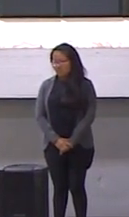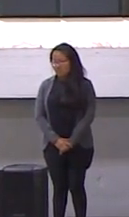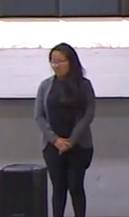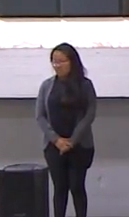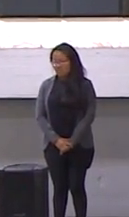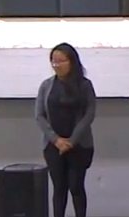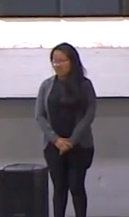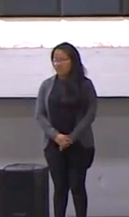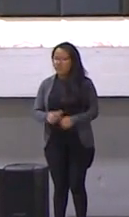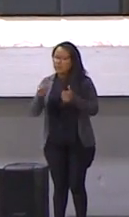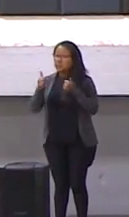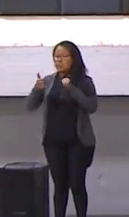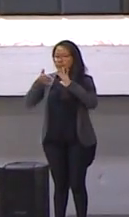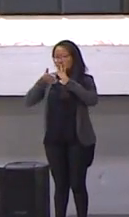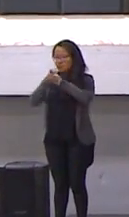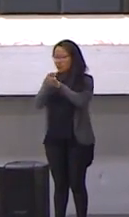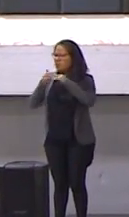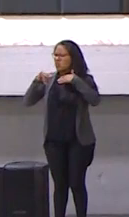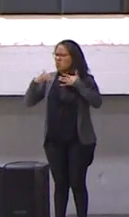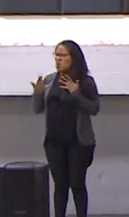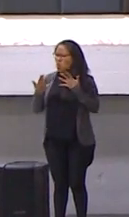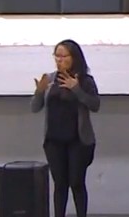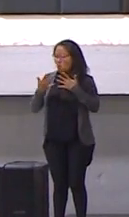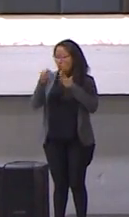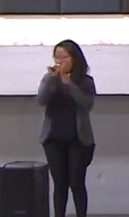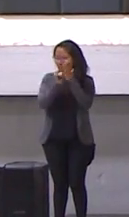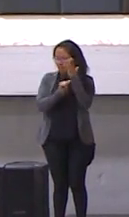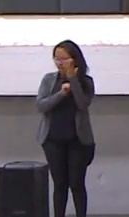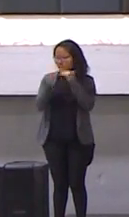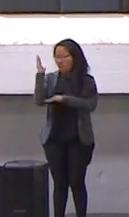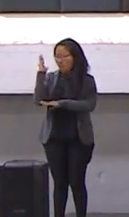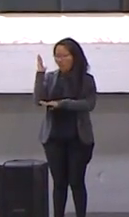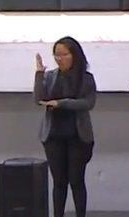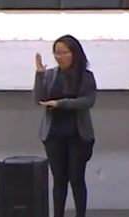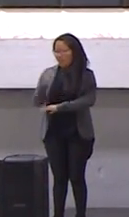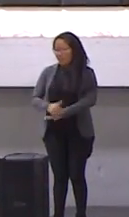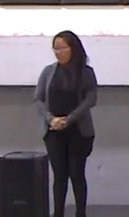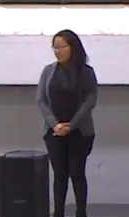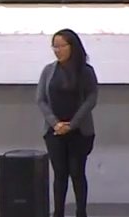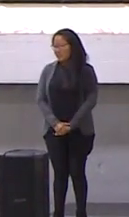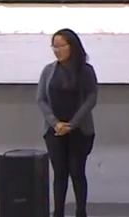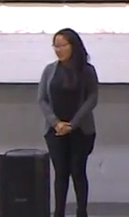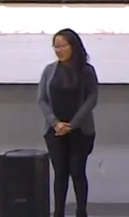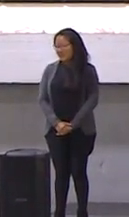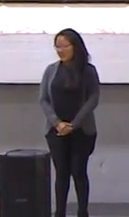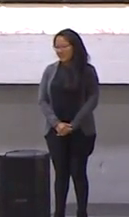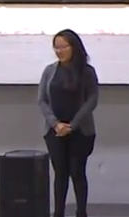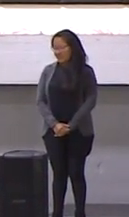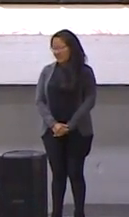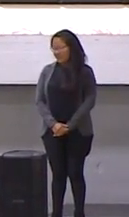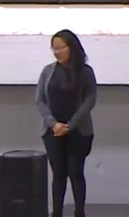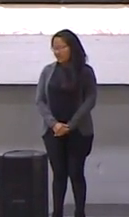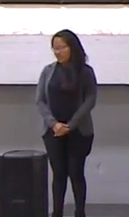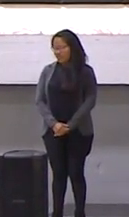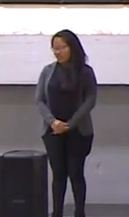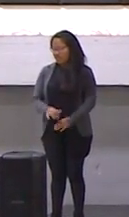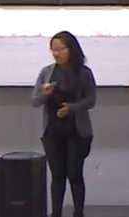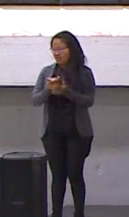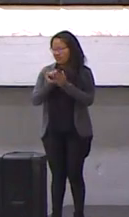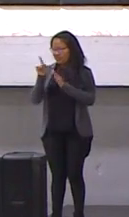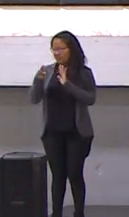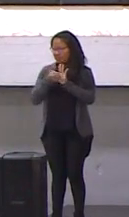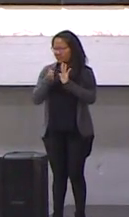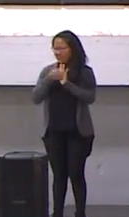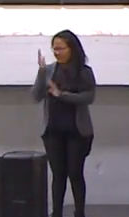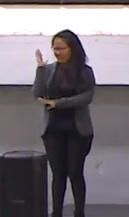bien les voy a comentar cómo hacer la dinámica de la cátedra inicialmente se va a hablar sobre la justificación de la cátedra a cargo